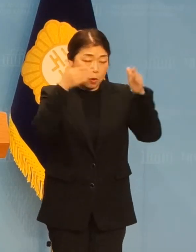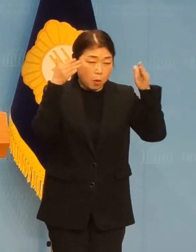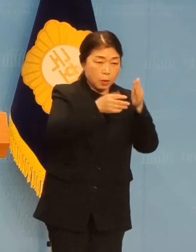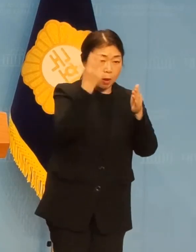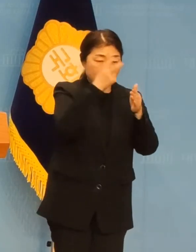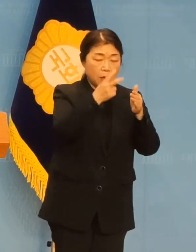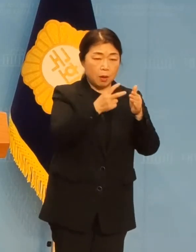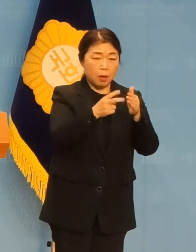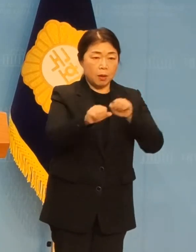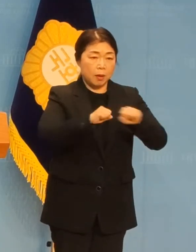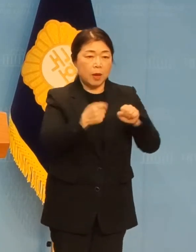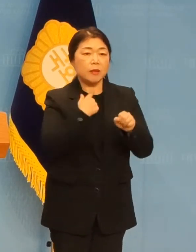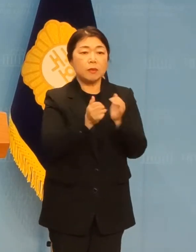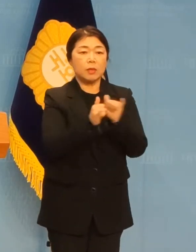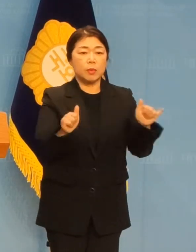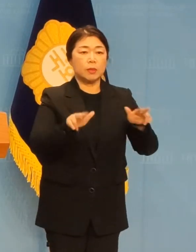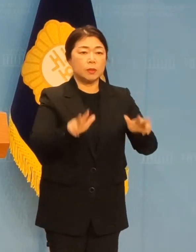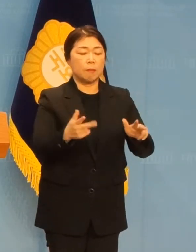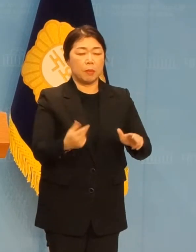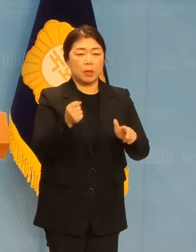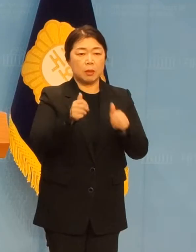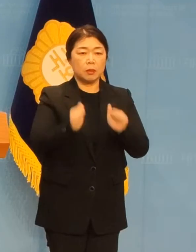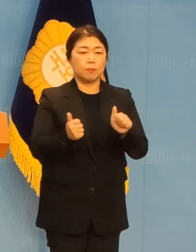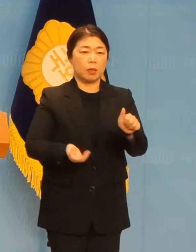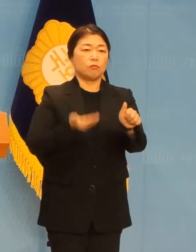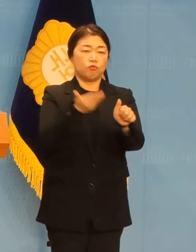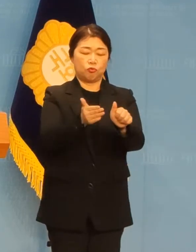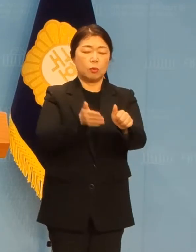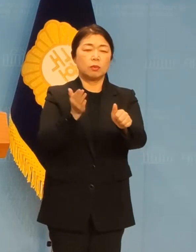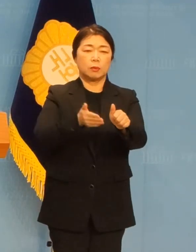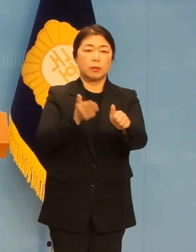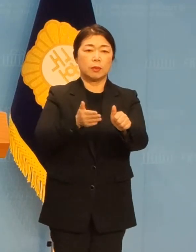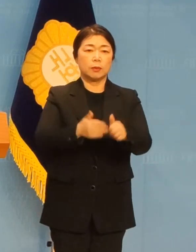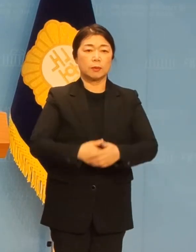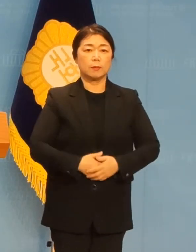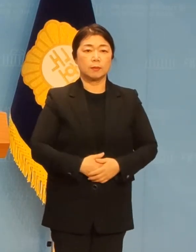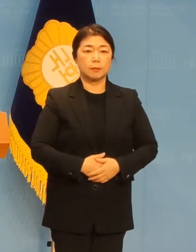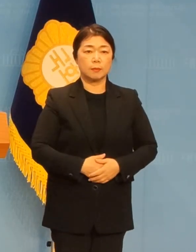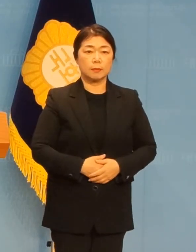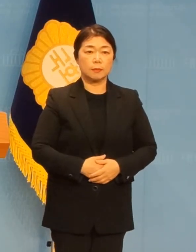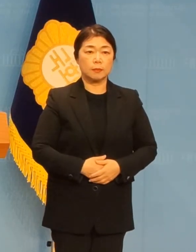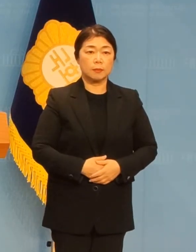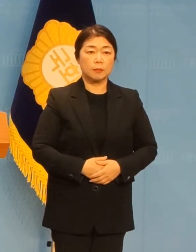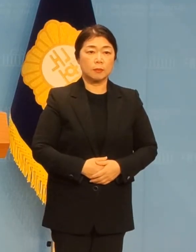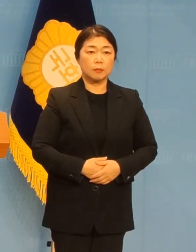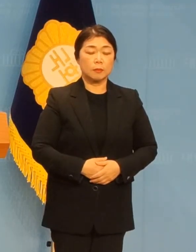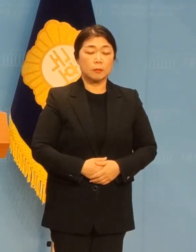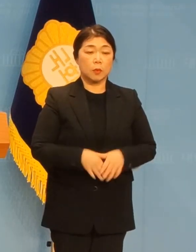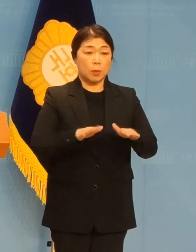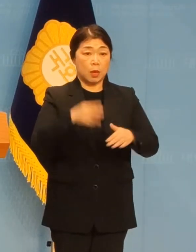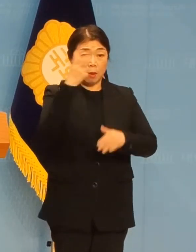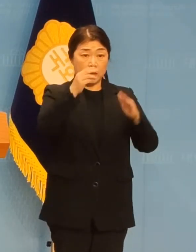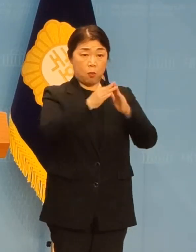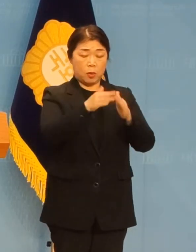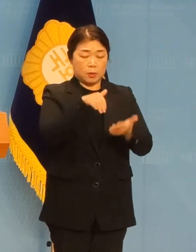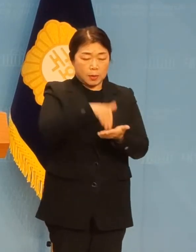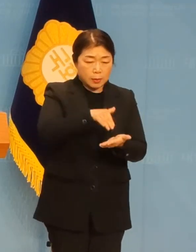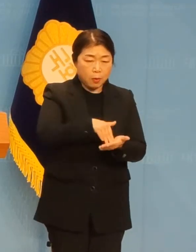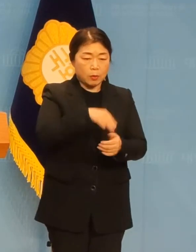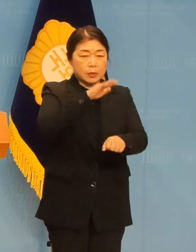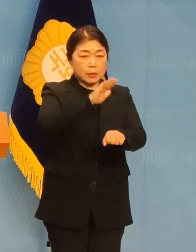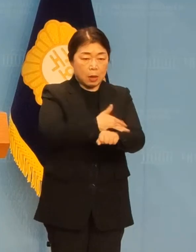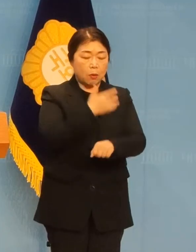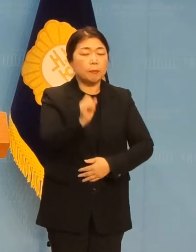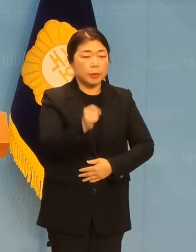주범들을 신속히 법의 심판대에 세우기를 바랍니다. 이번 감사원의 자성과 사과를